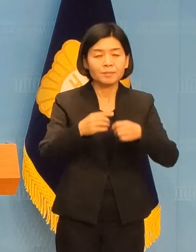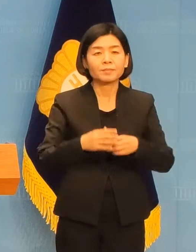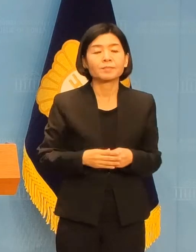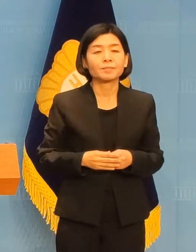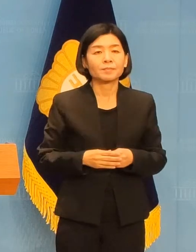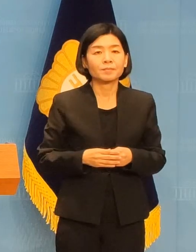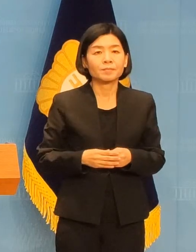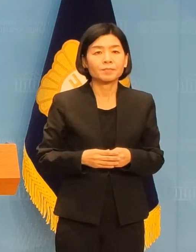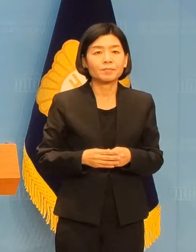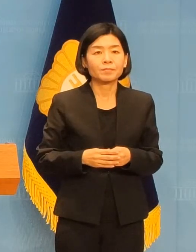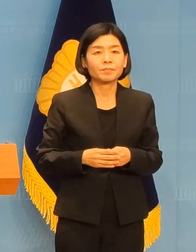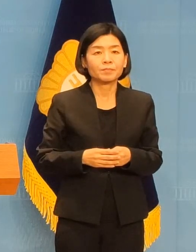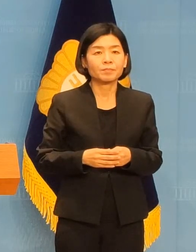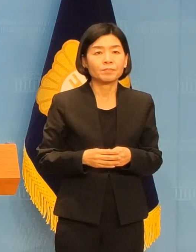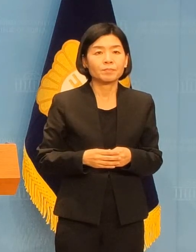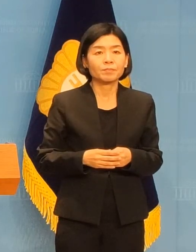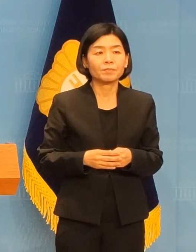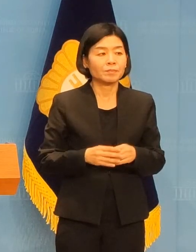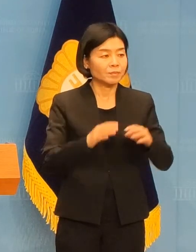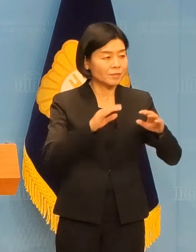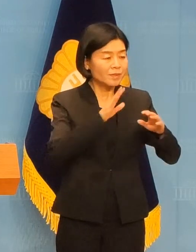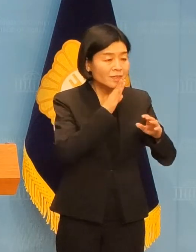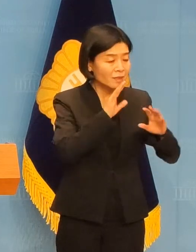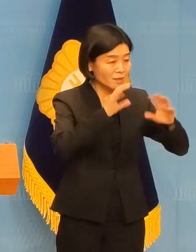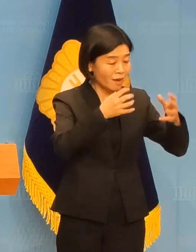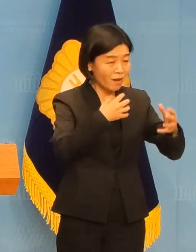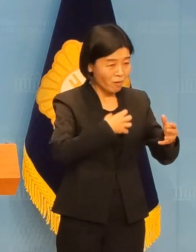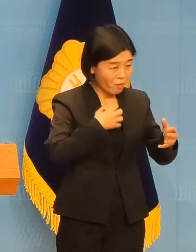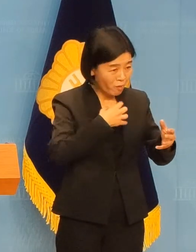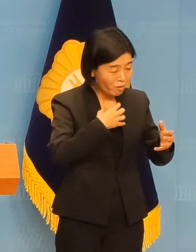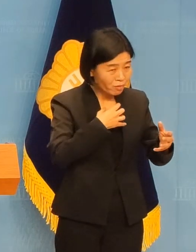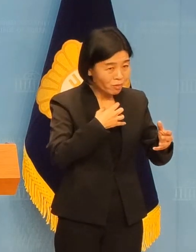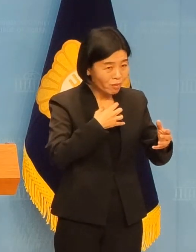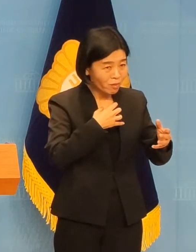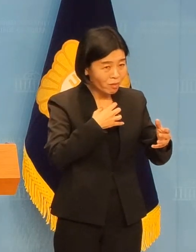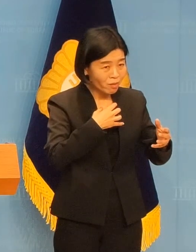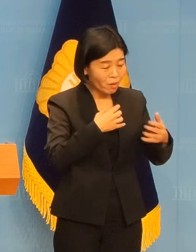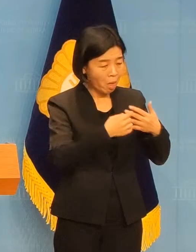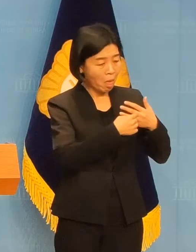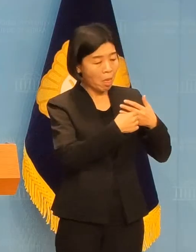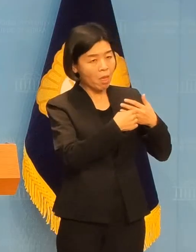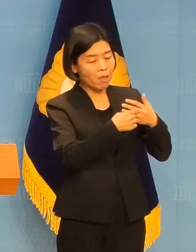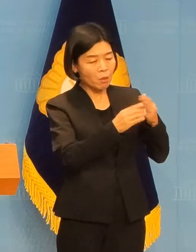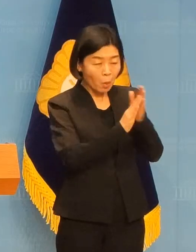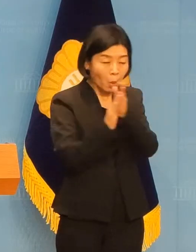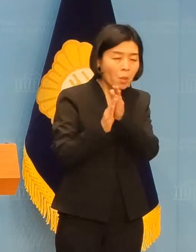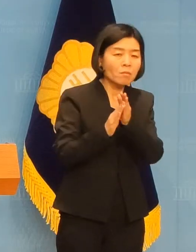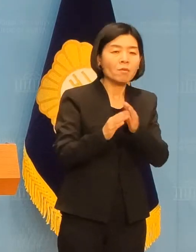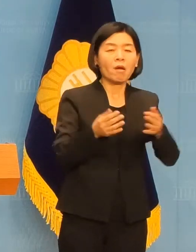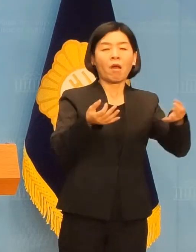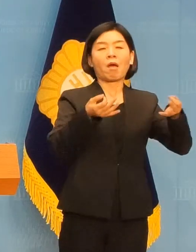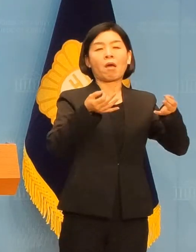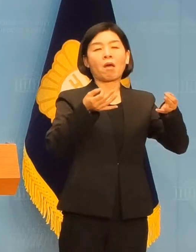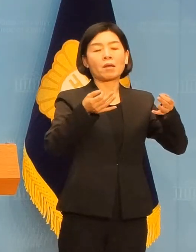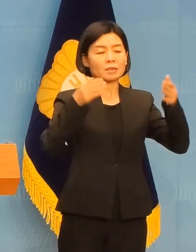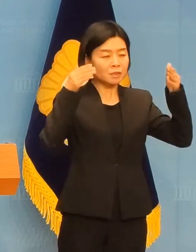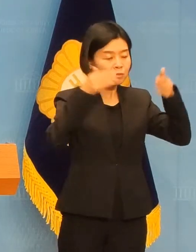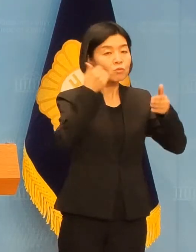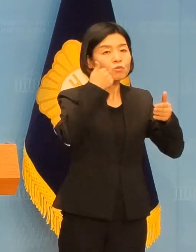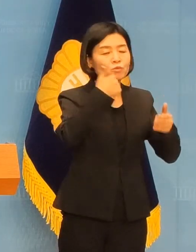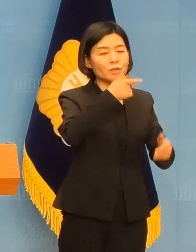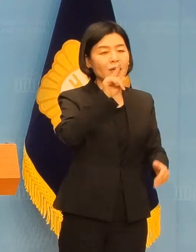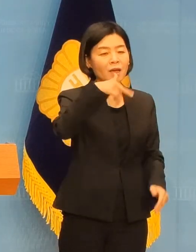브리핑입니다. 나라 걱정에 탈을 쓰고 존재감 정치에 몰두하는 나경원 의원,